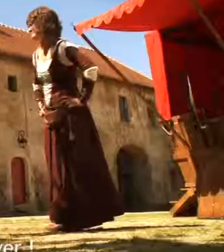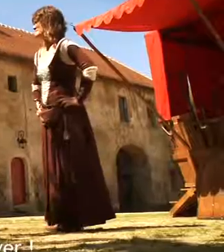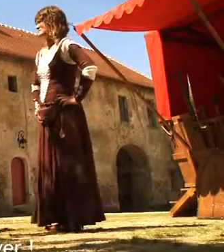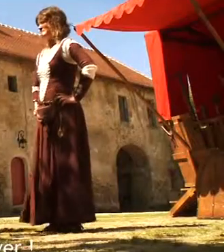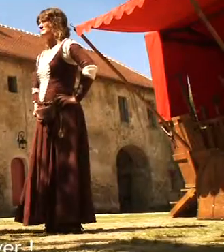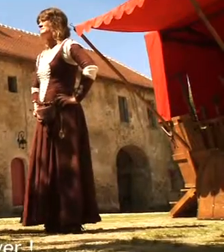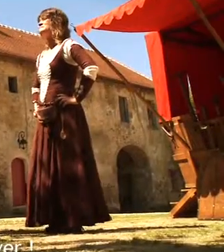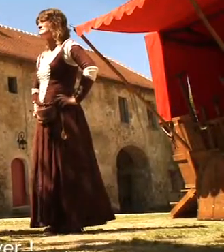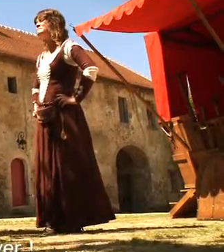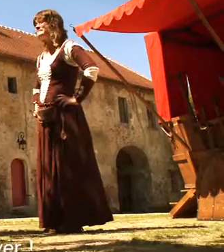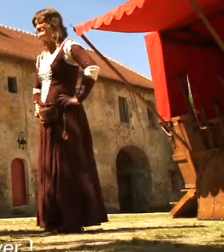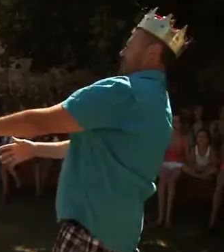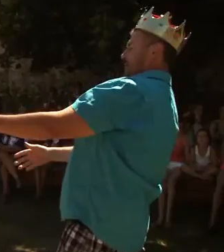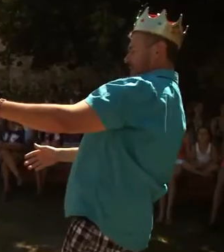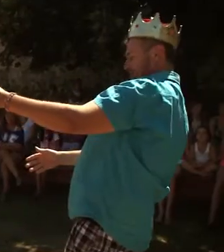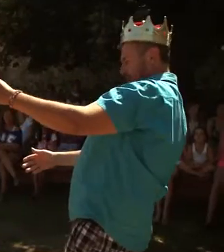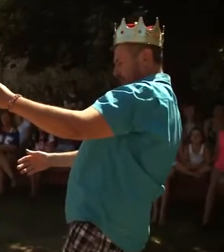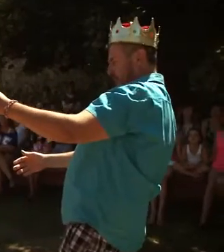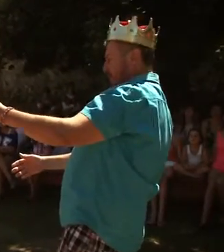Avec la pointe, on peut l'achever.